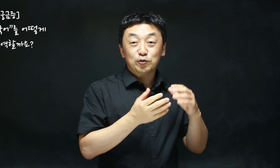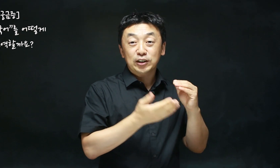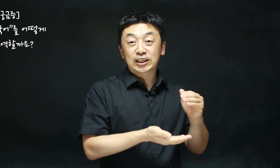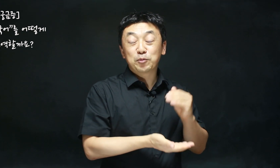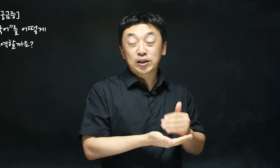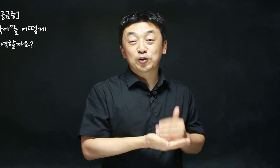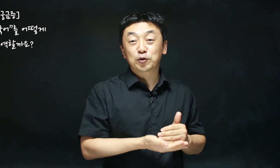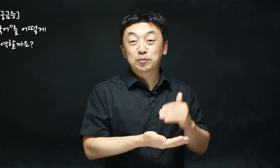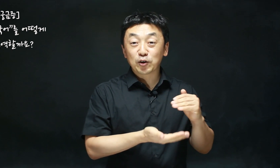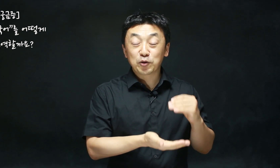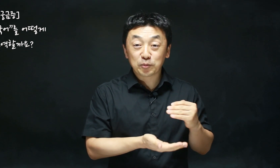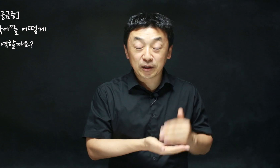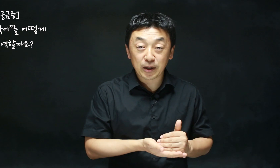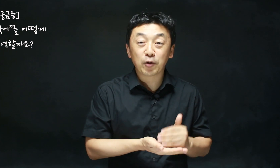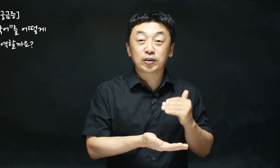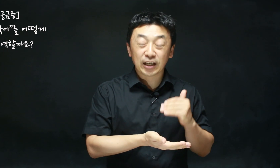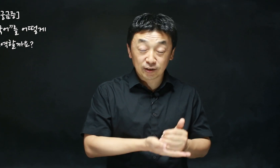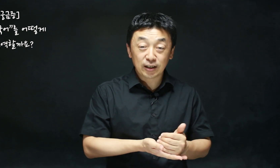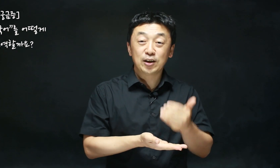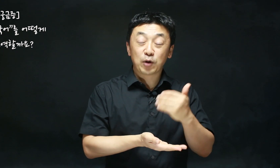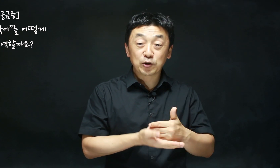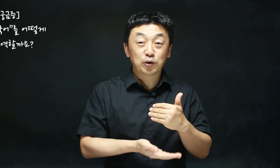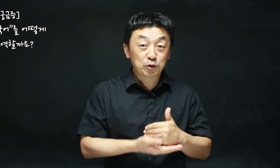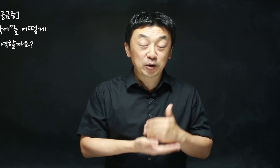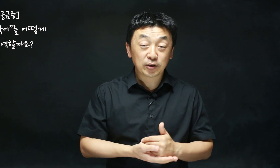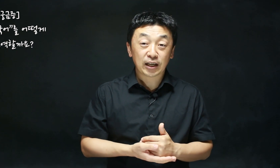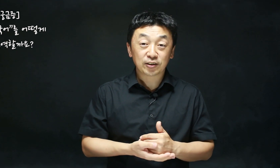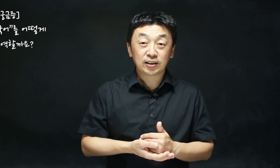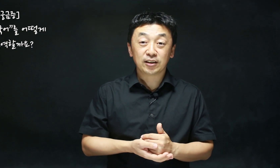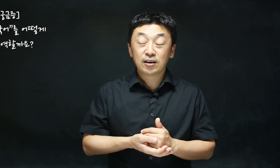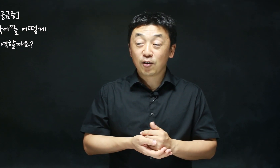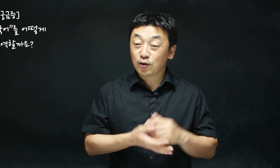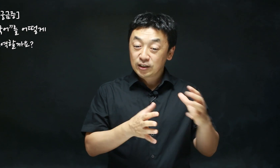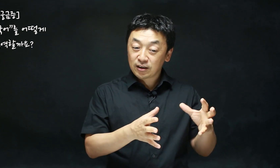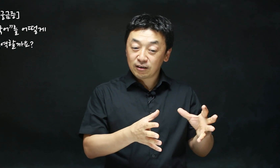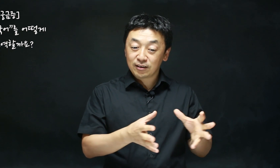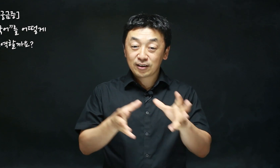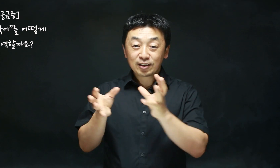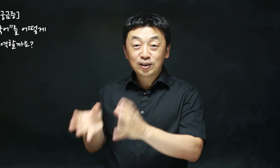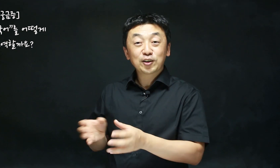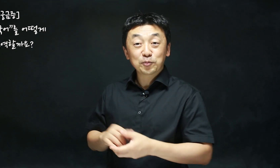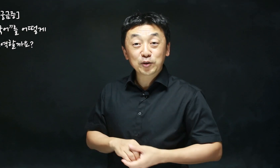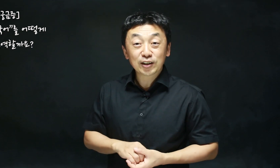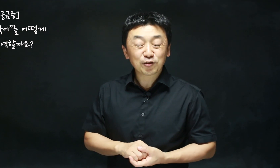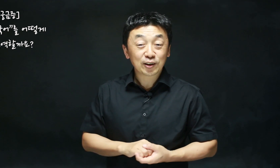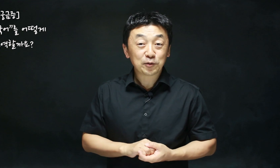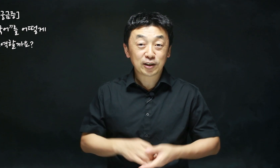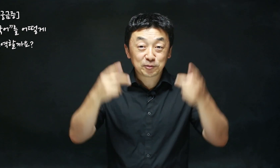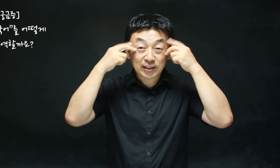우리가 기본 어휘로 배웠던 단어나 관용 어휘로 배웠던 단어들이 이게 이렇게도 표현을 할 수 있다고? 예를 들면